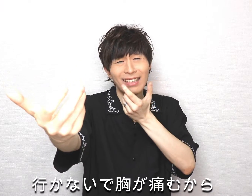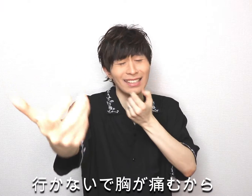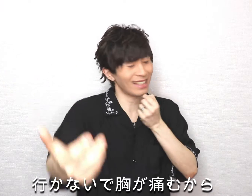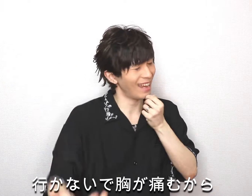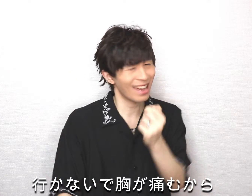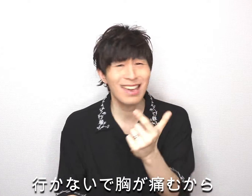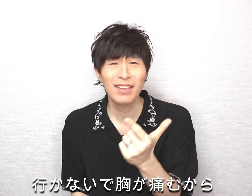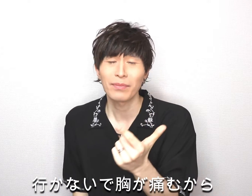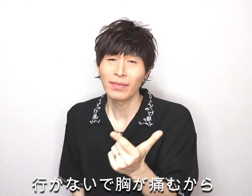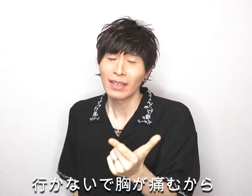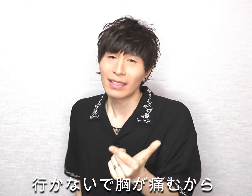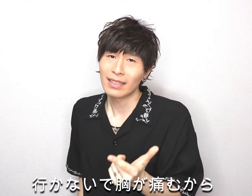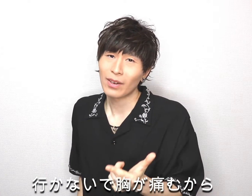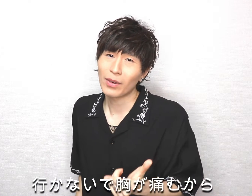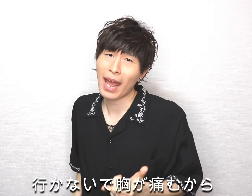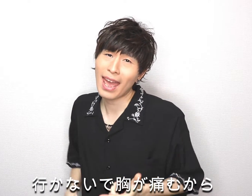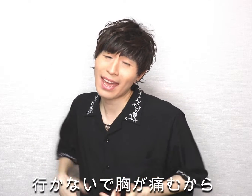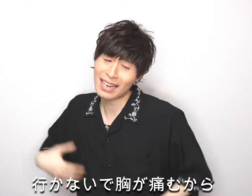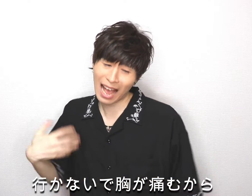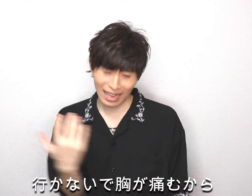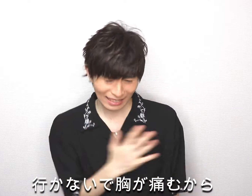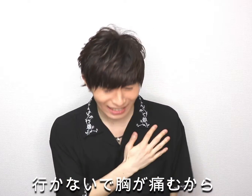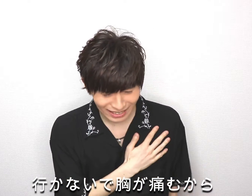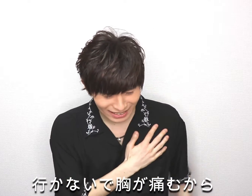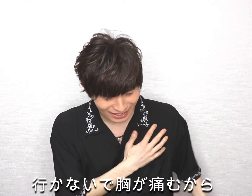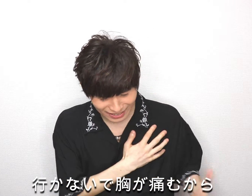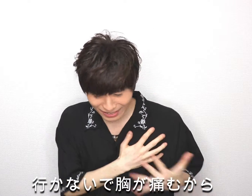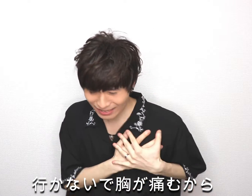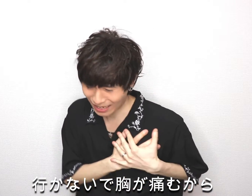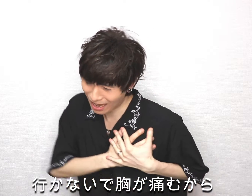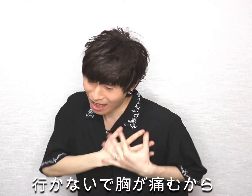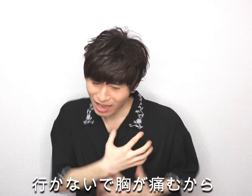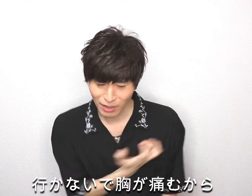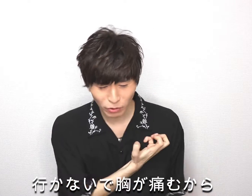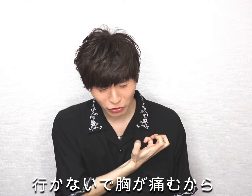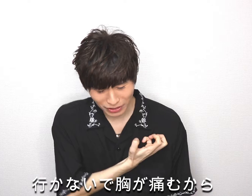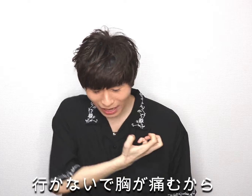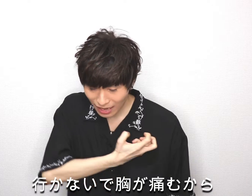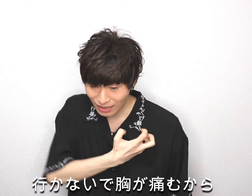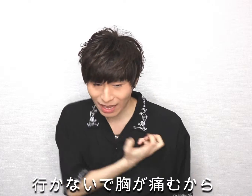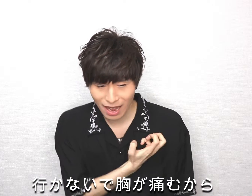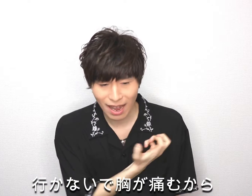ないで胸が痛むから、